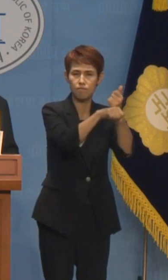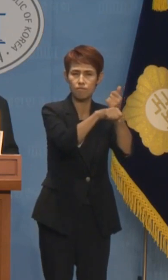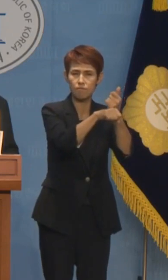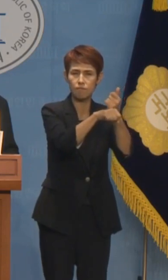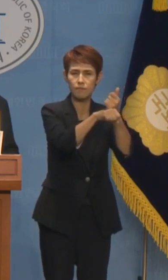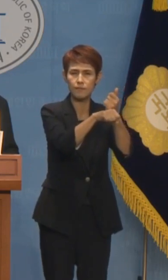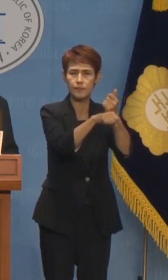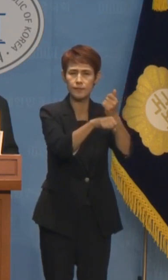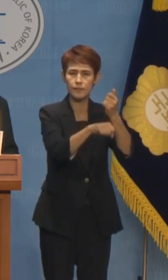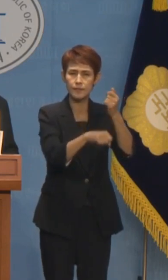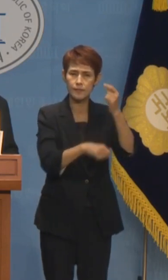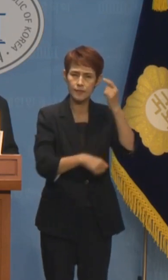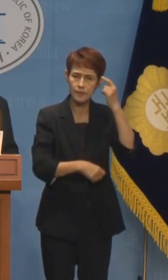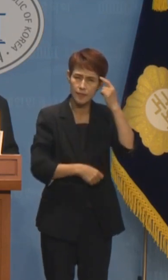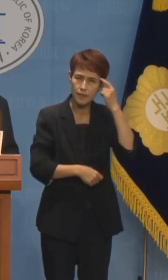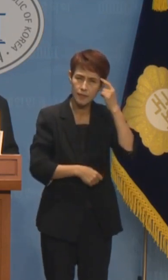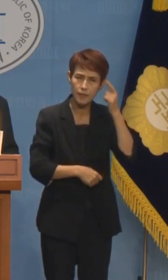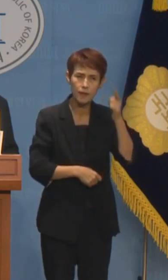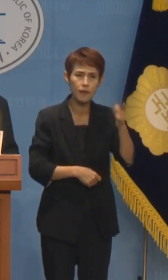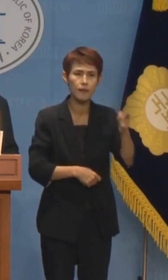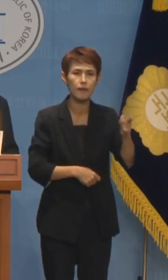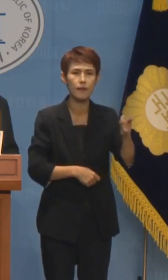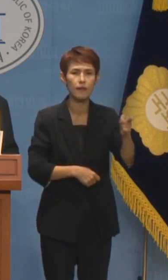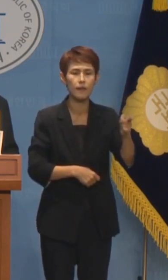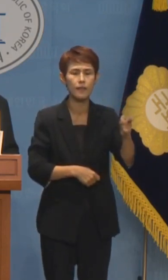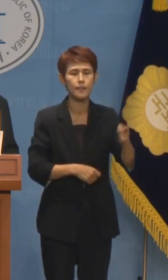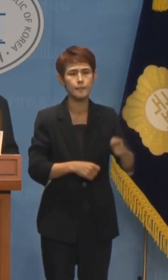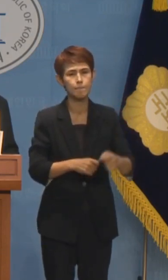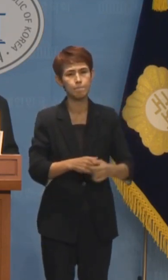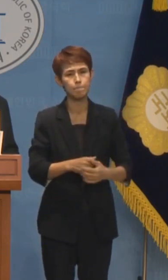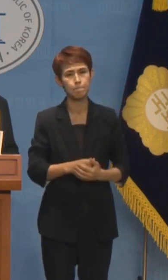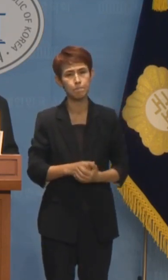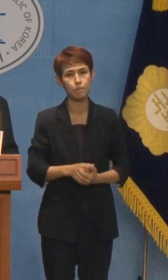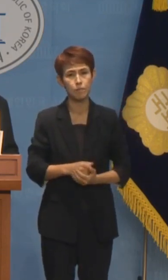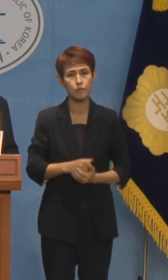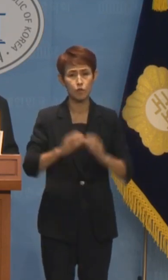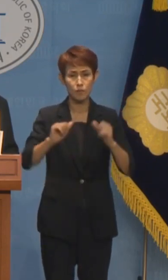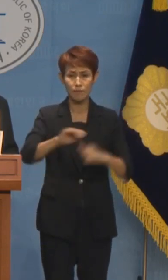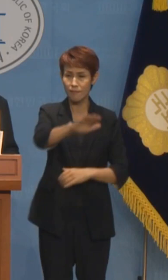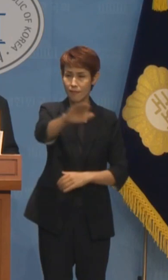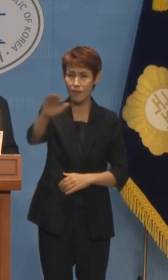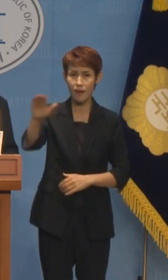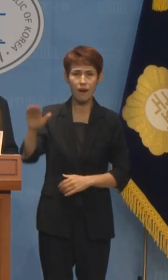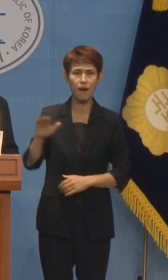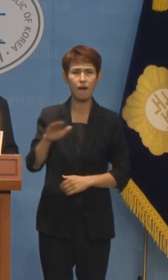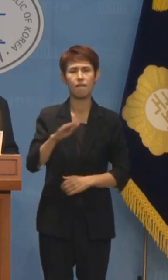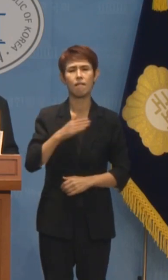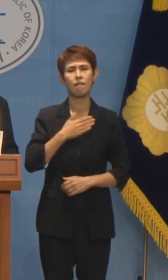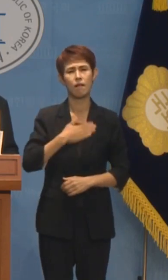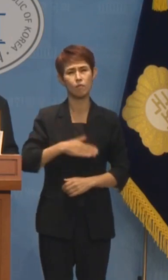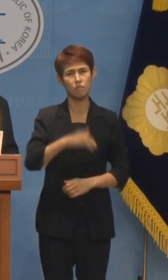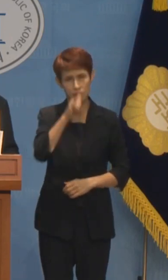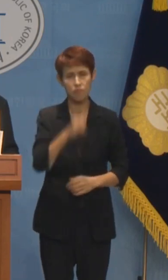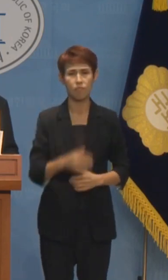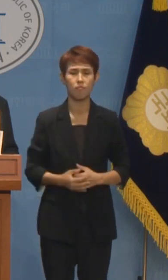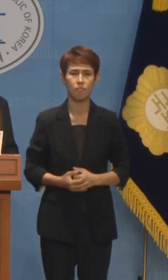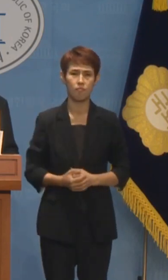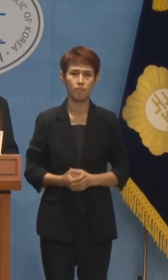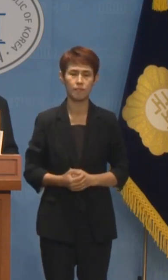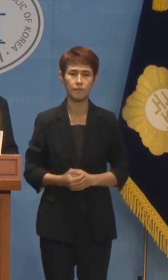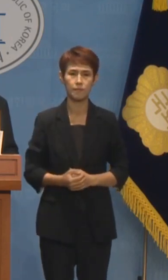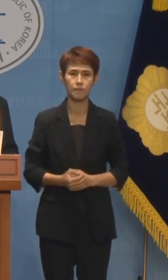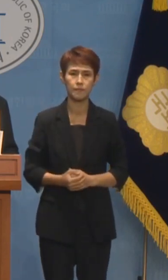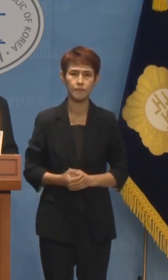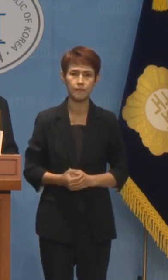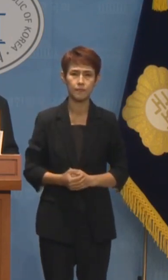의도가 있는 것이 아닌가라고 하는이 의구심을 대한민국 국민들 모두가 갖고 있다라고 하는 것입니다